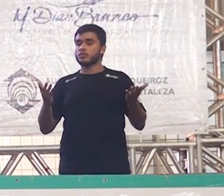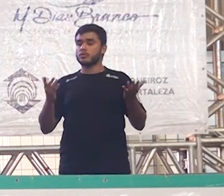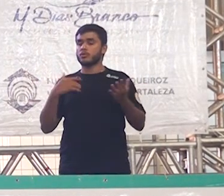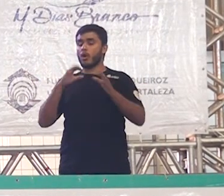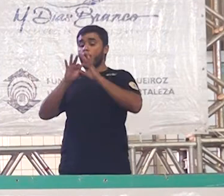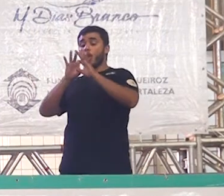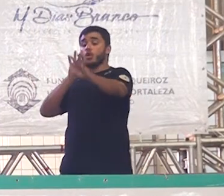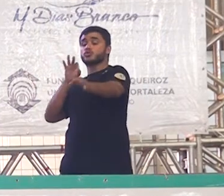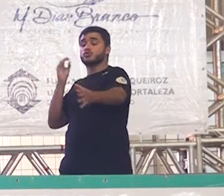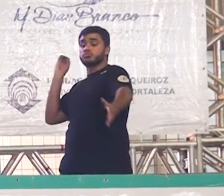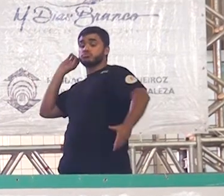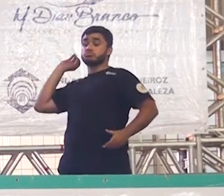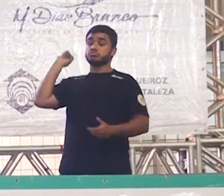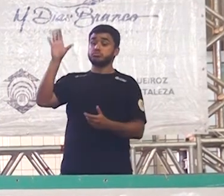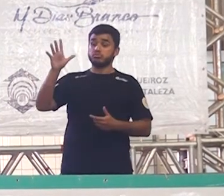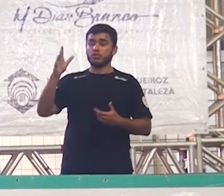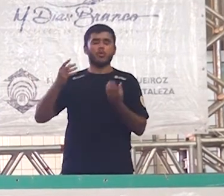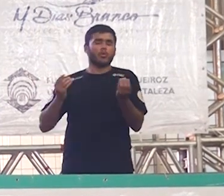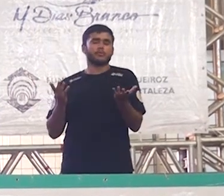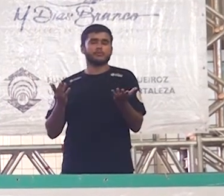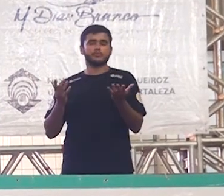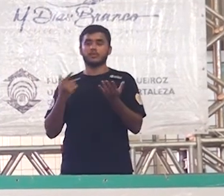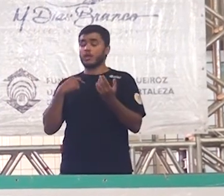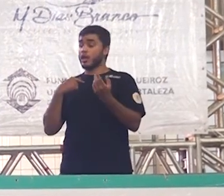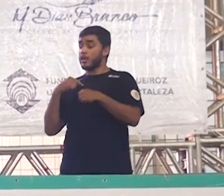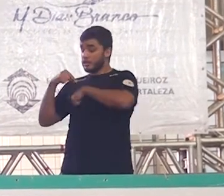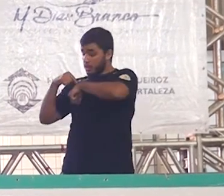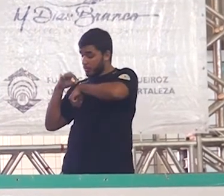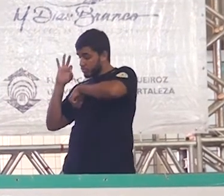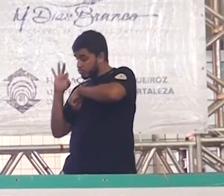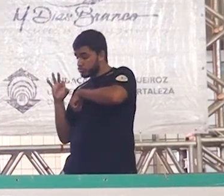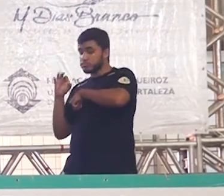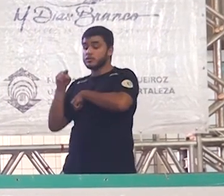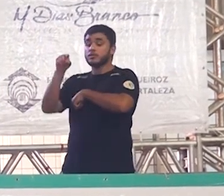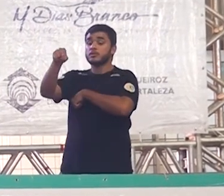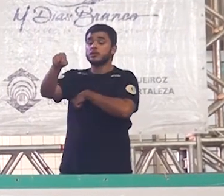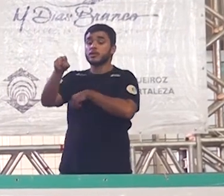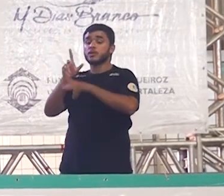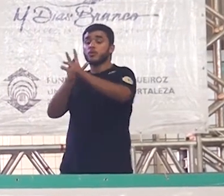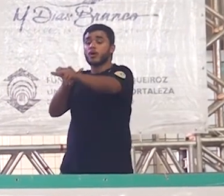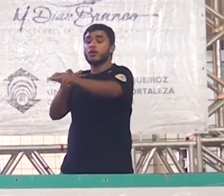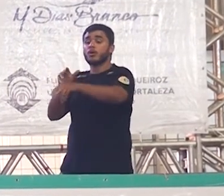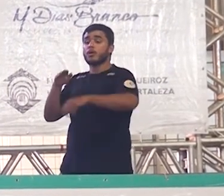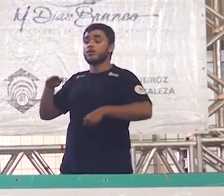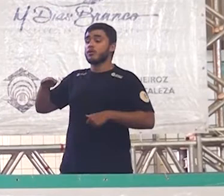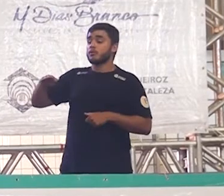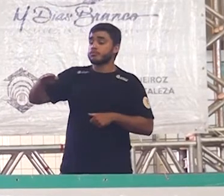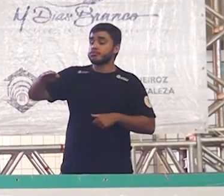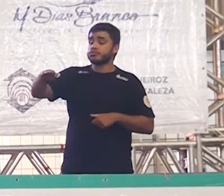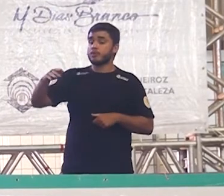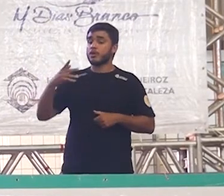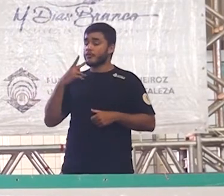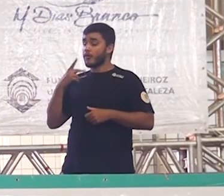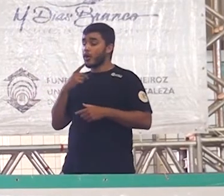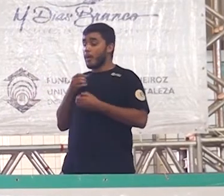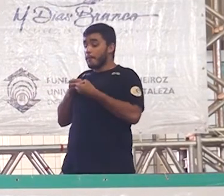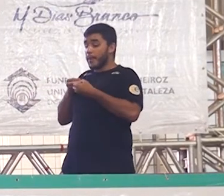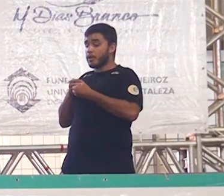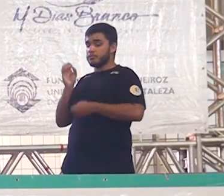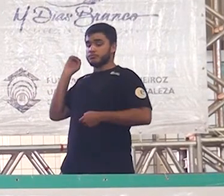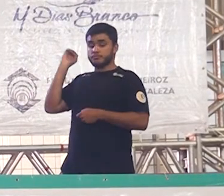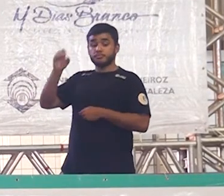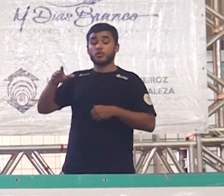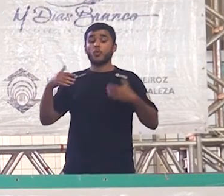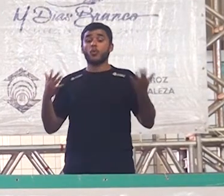bolinha? A ideia é você igualar o tempo. O tempo para a bolinha cair no carro era o mesmo tempo que o carro tinha para chegar até a criança.